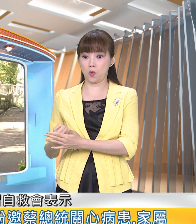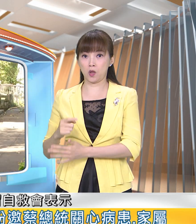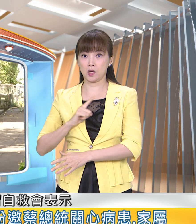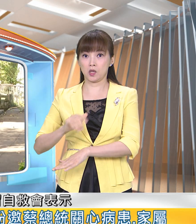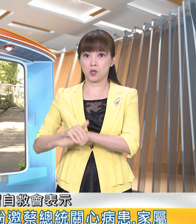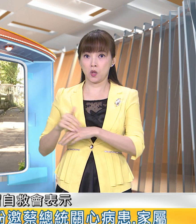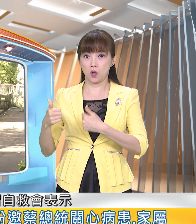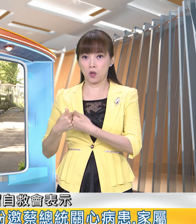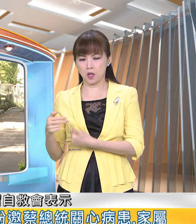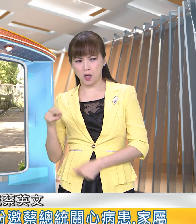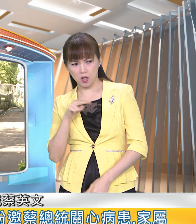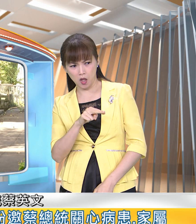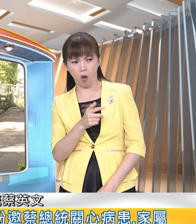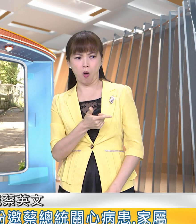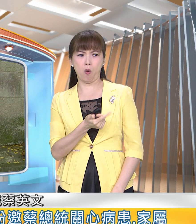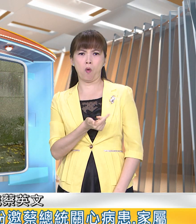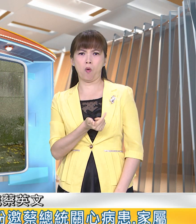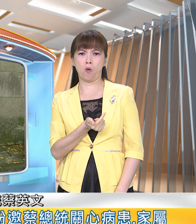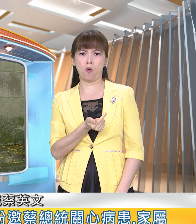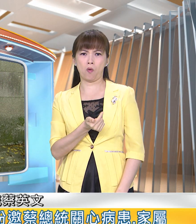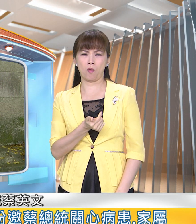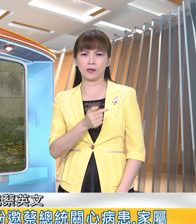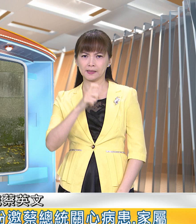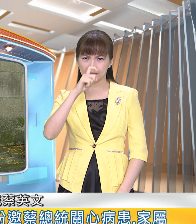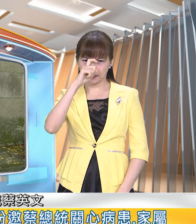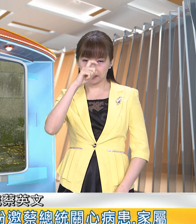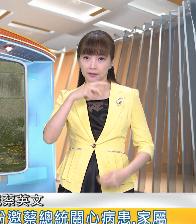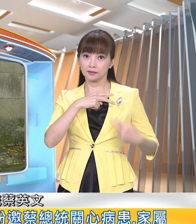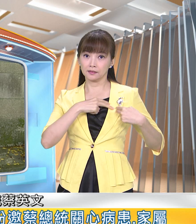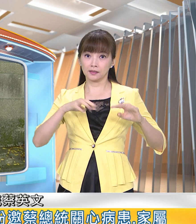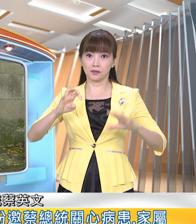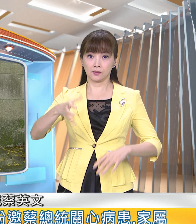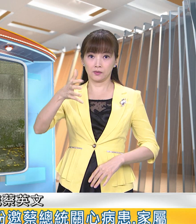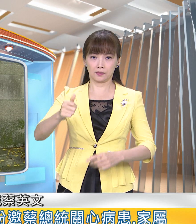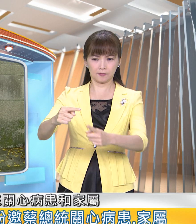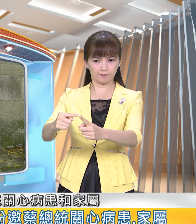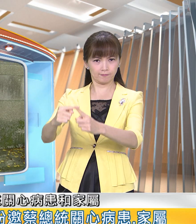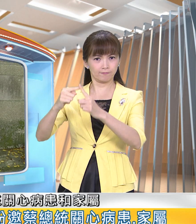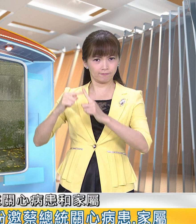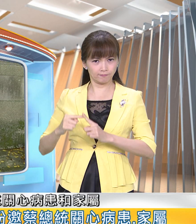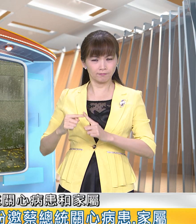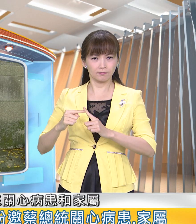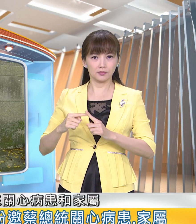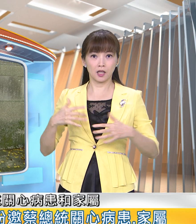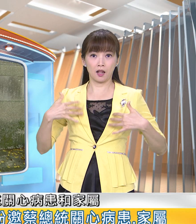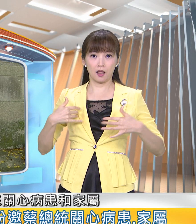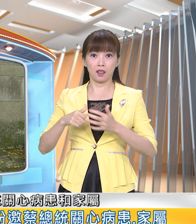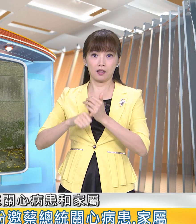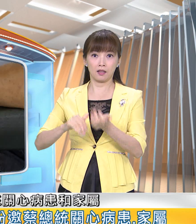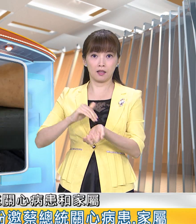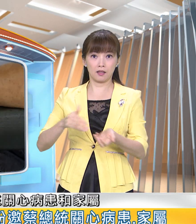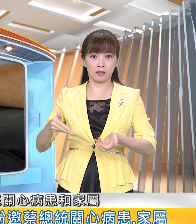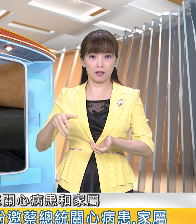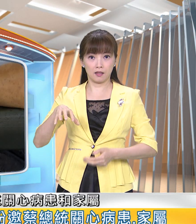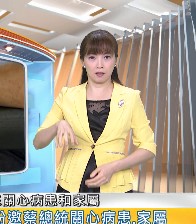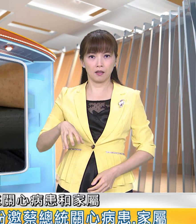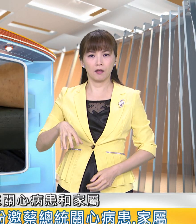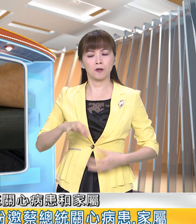示，希望能够邀请总统蔡英文到乐生疗养院来关心病